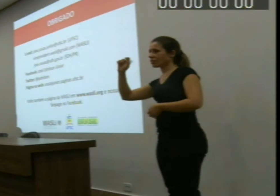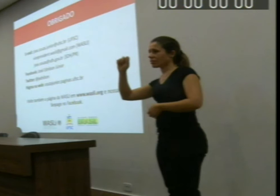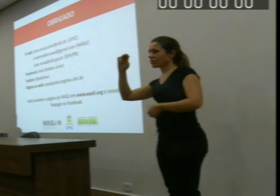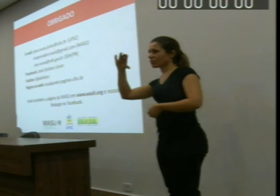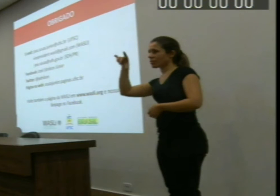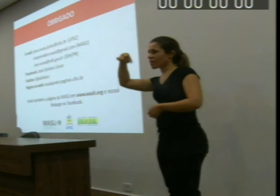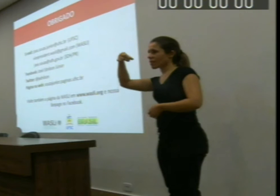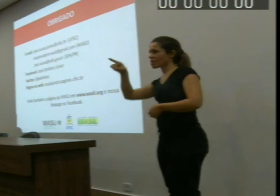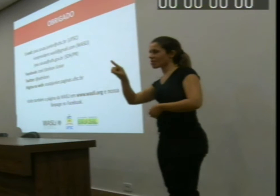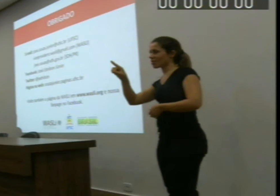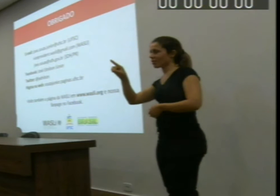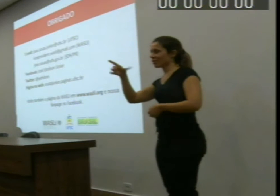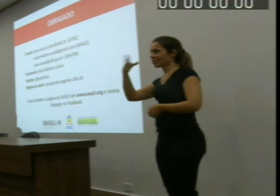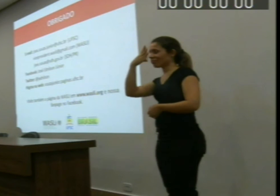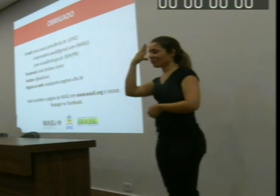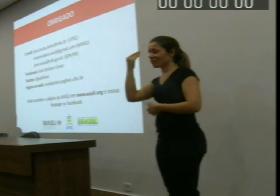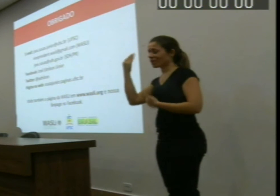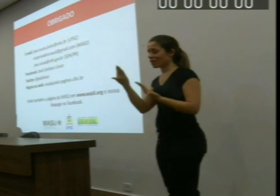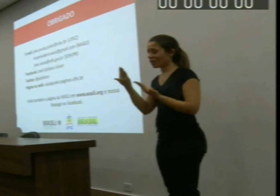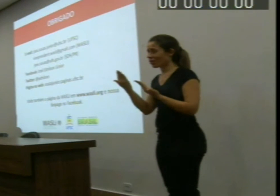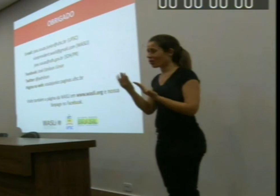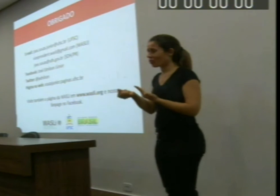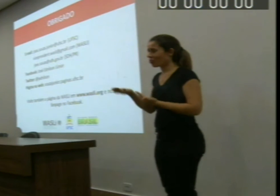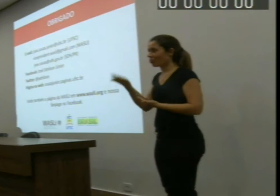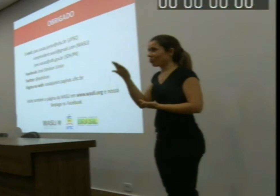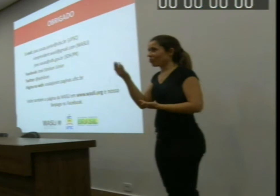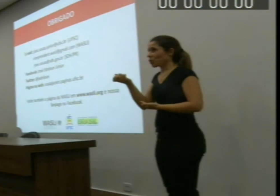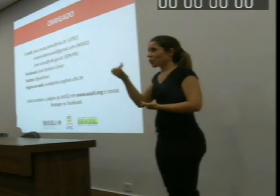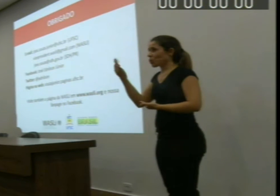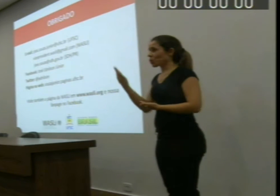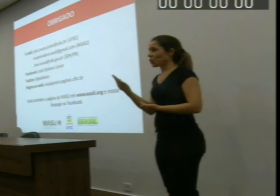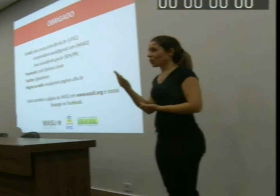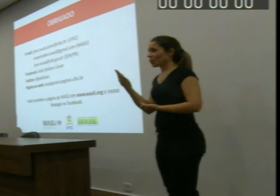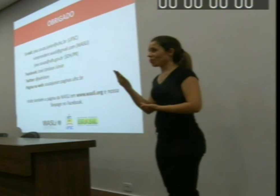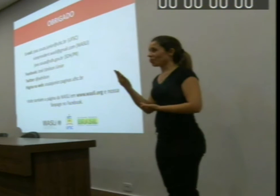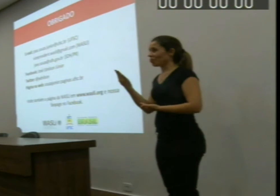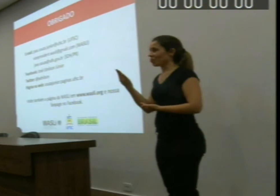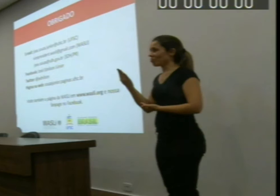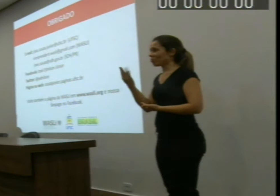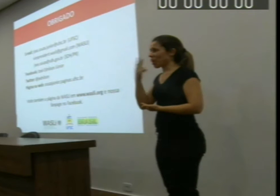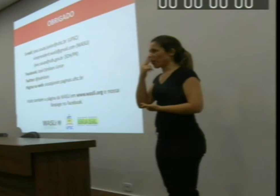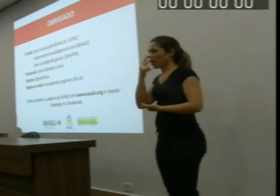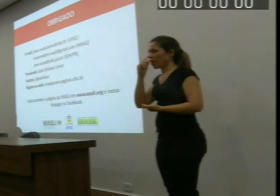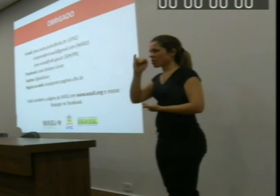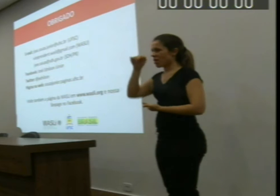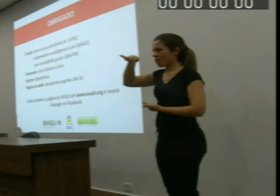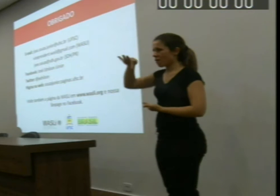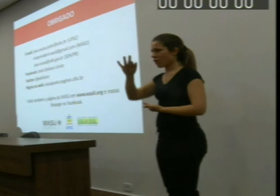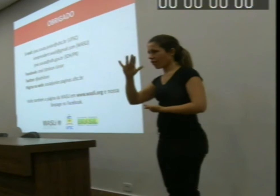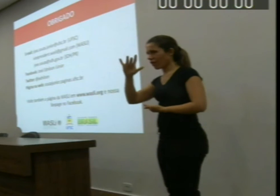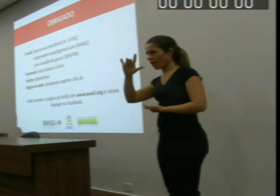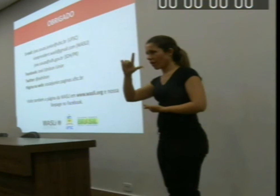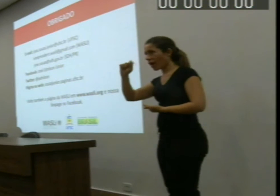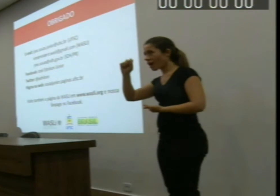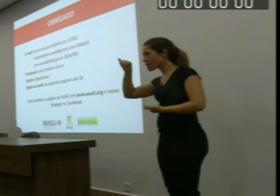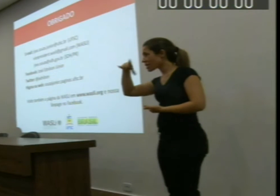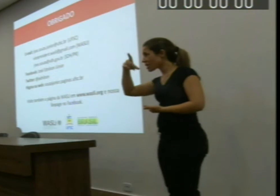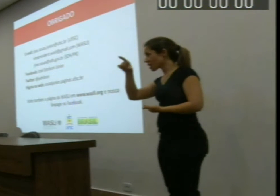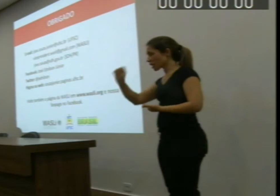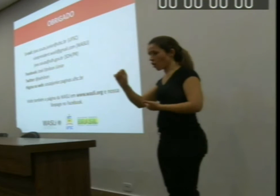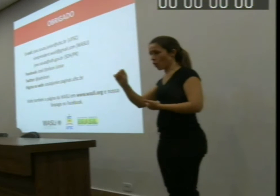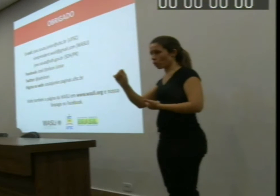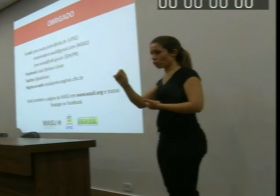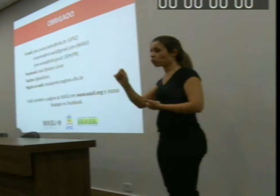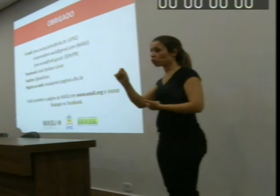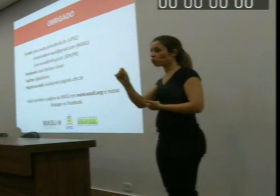é inflação mais ganhos reais se eu não me engano uma coisa assim então você pode fazer a mesma coisa com as tabelas e ir